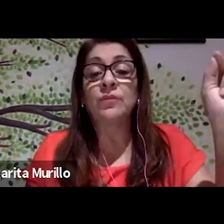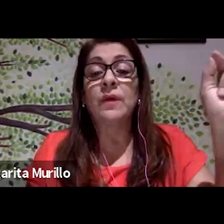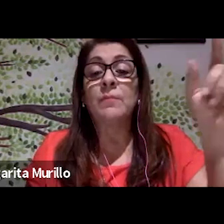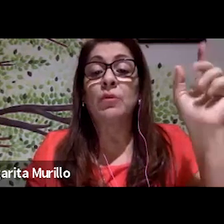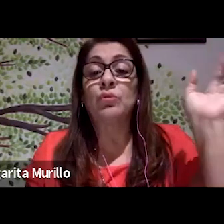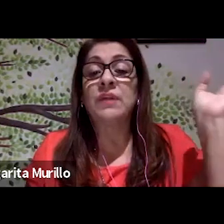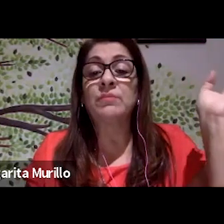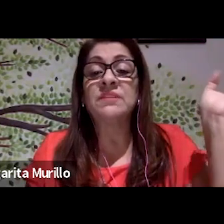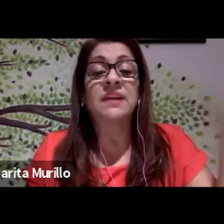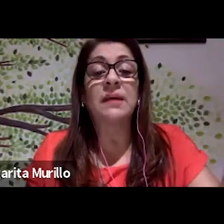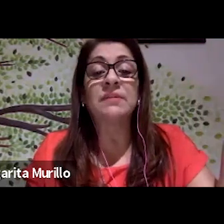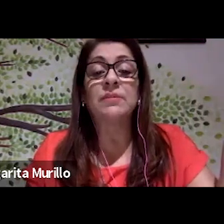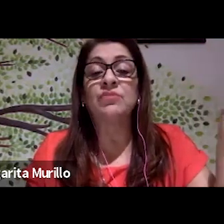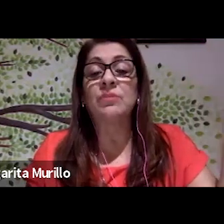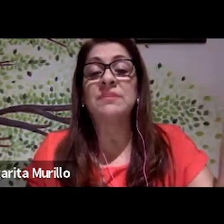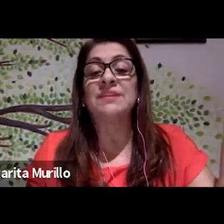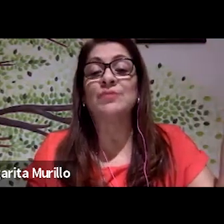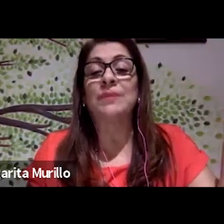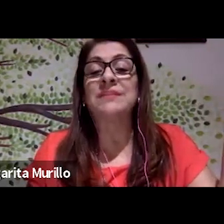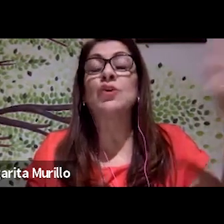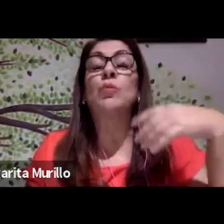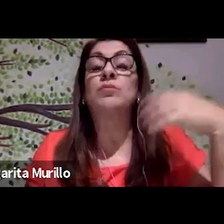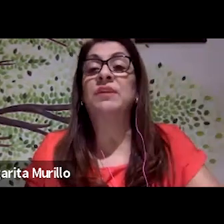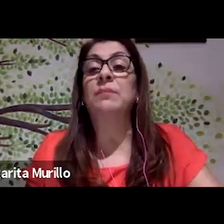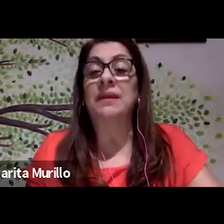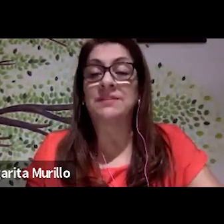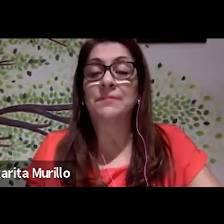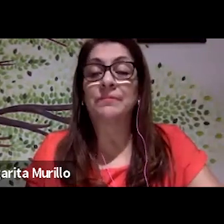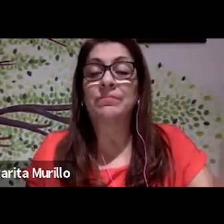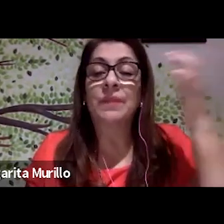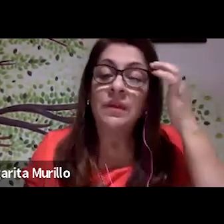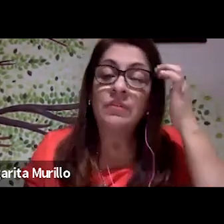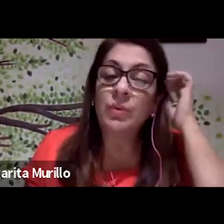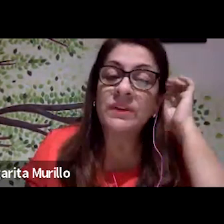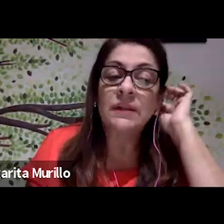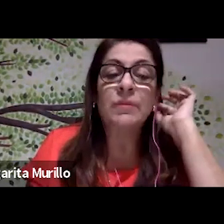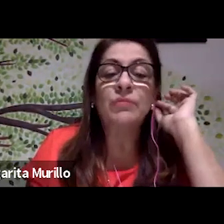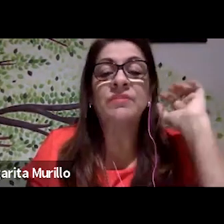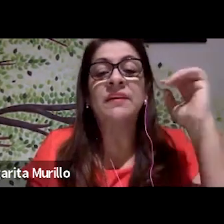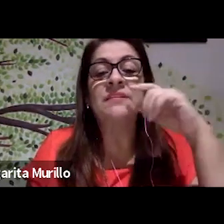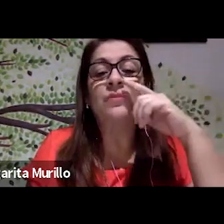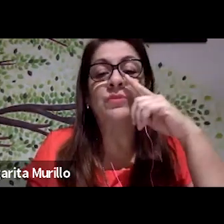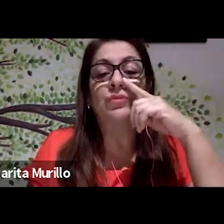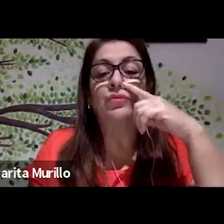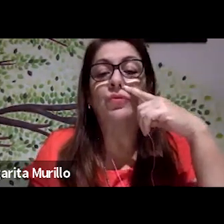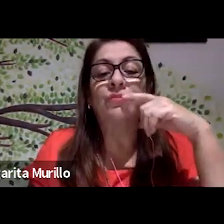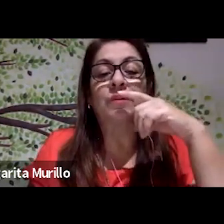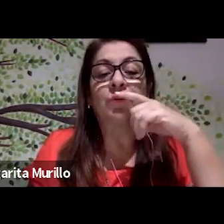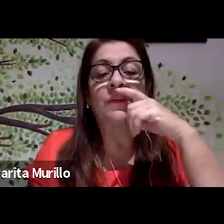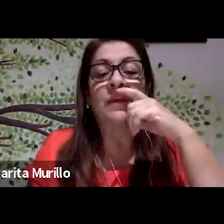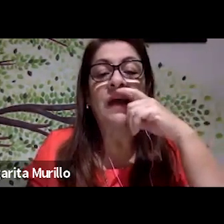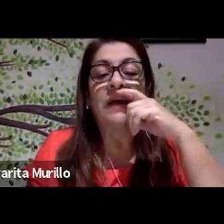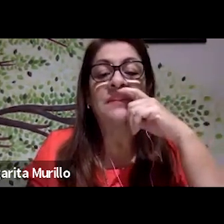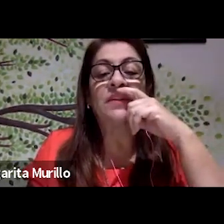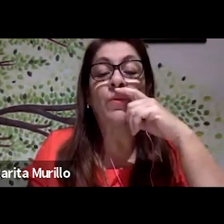Aventureros pero ocultamos descaradamente nuestras miserias humanas como si fueran malas Recuerda que el viejo refrán que dice no es oro todo